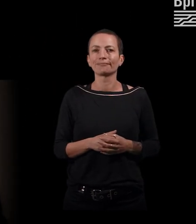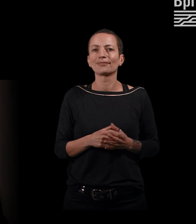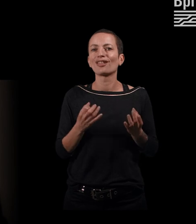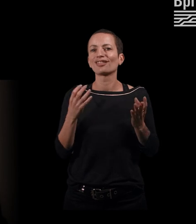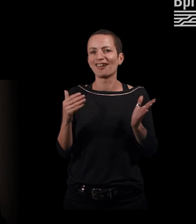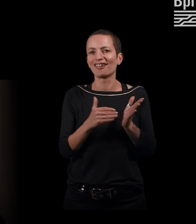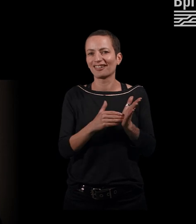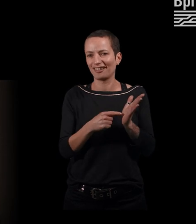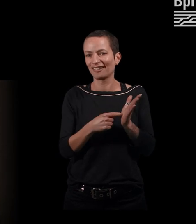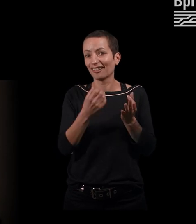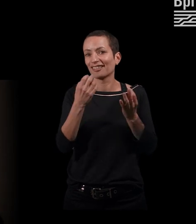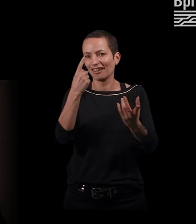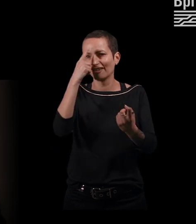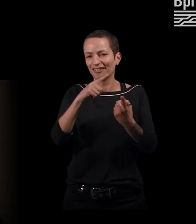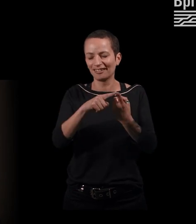en question.